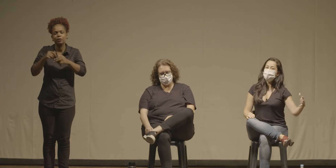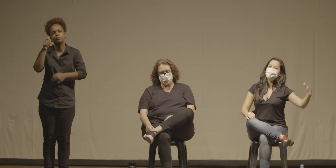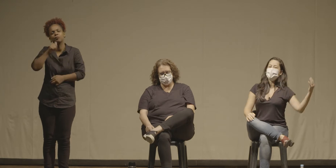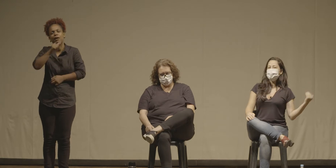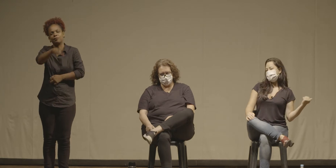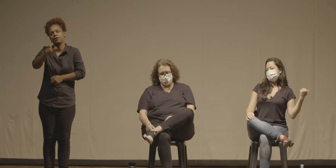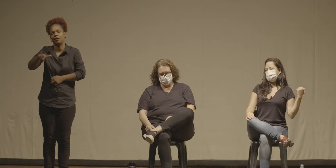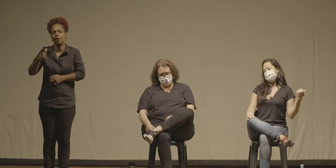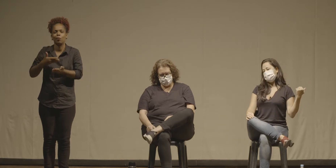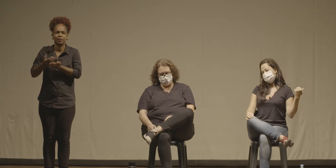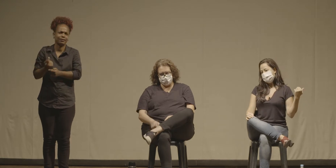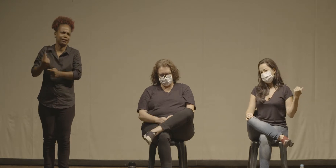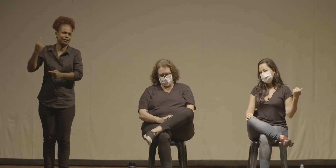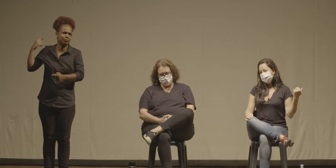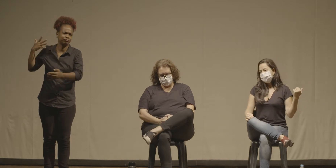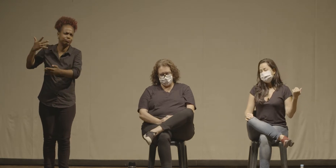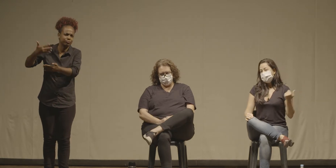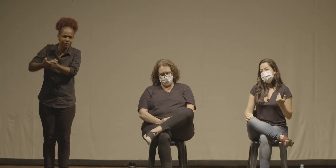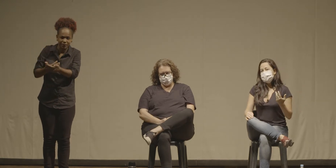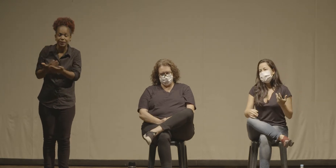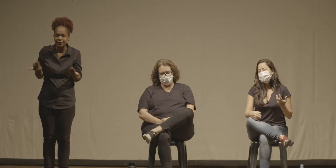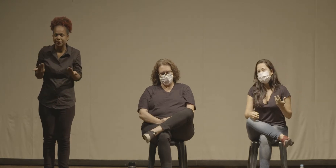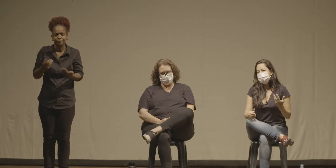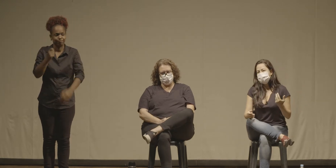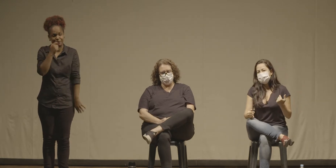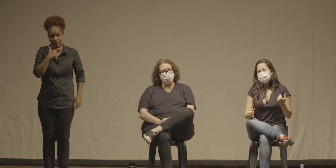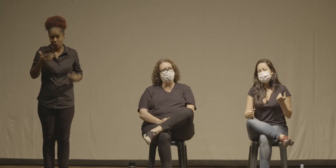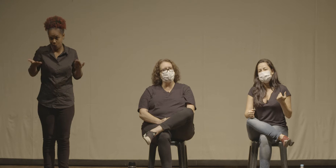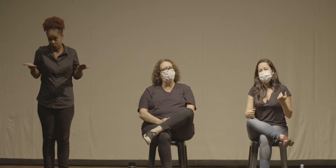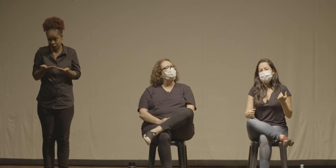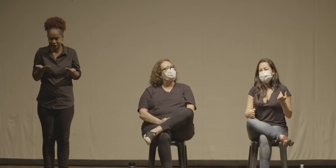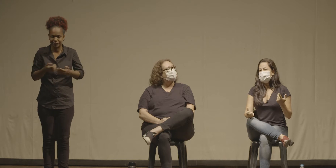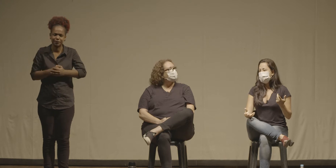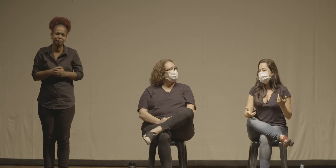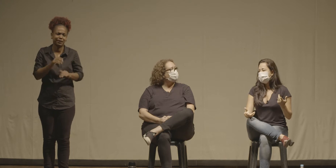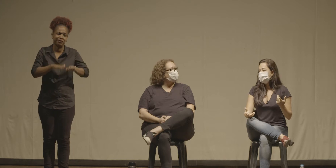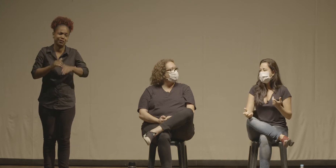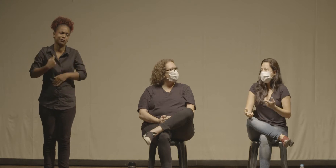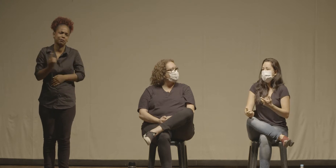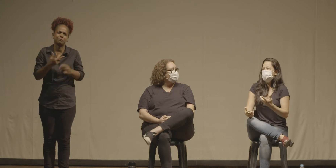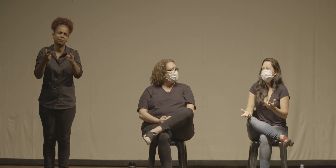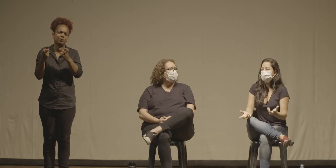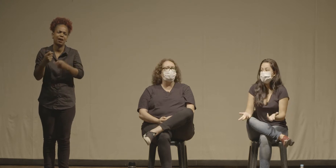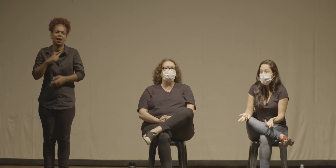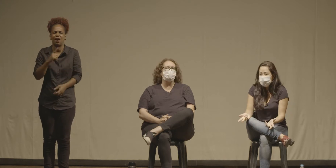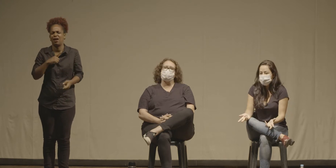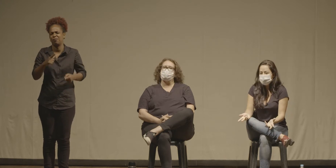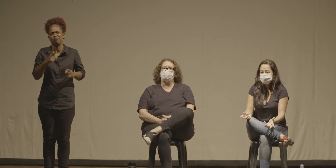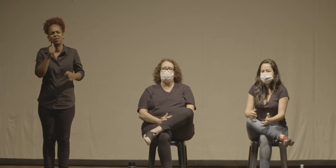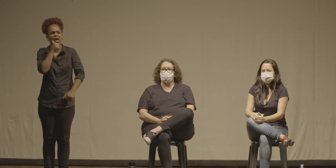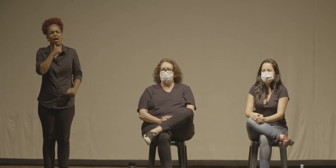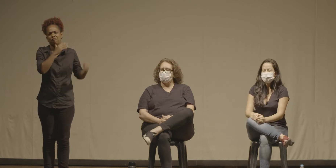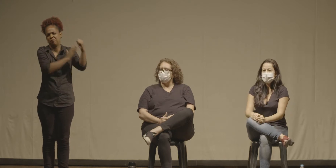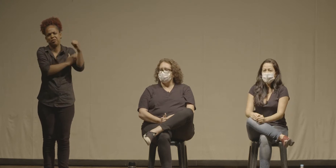elas começaram esse processo lá atrás. E é muito engraçado hoje, né, porque às vezes a gente ouve assim, ah, mas eu sou contra o